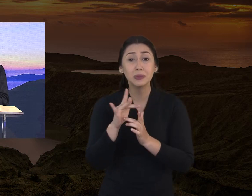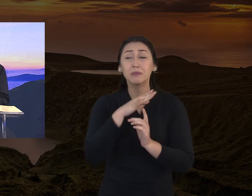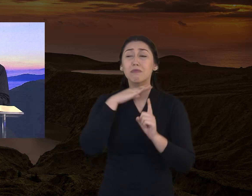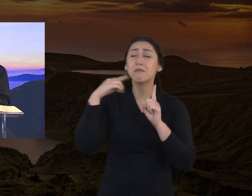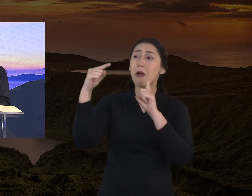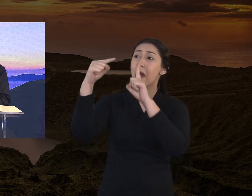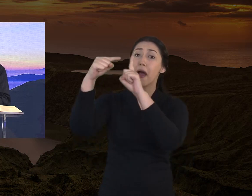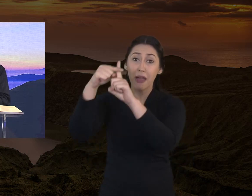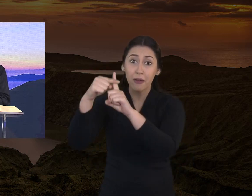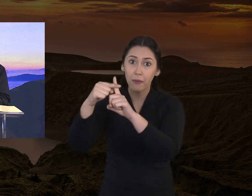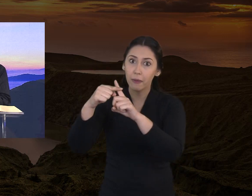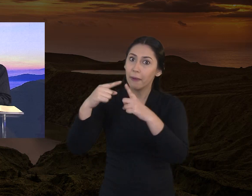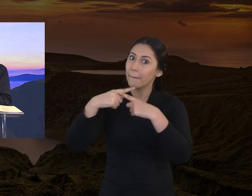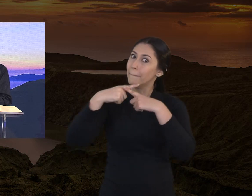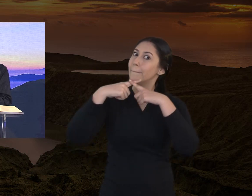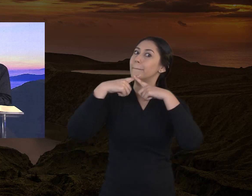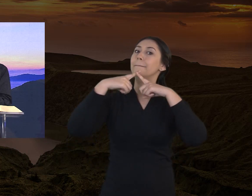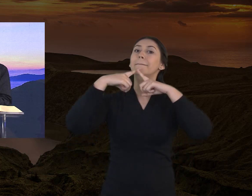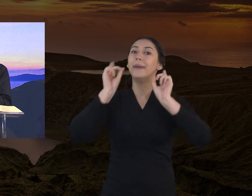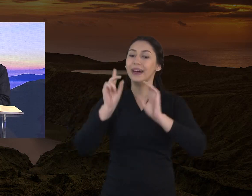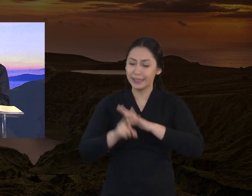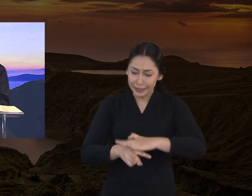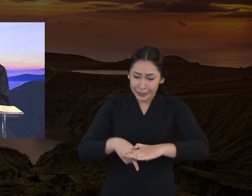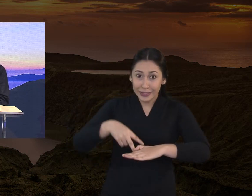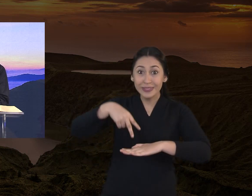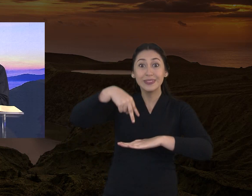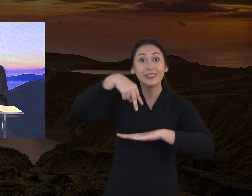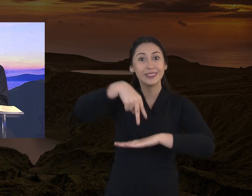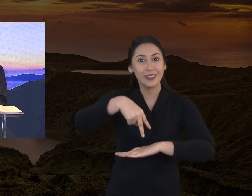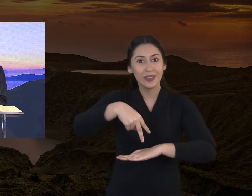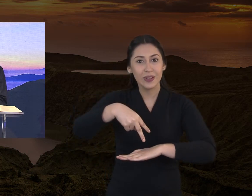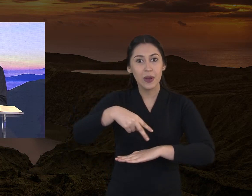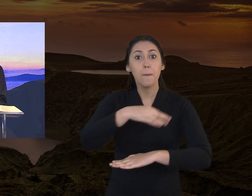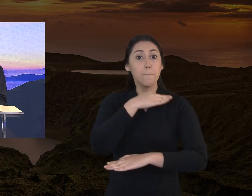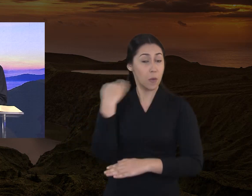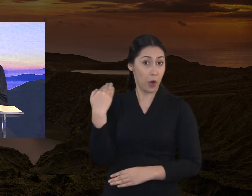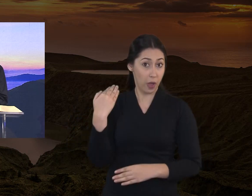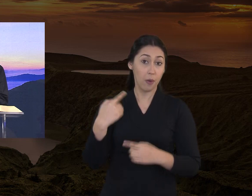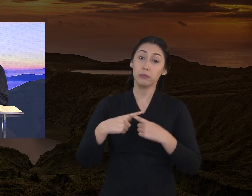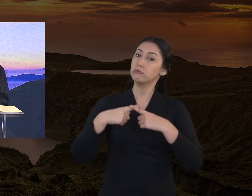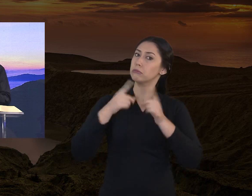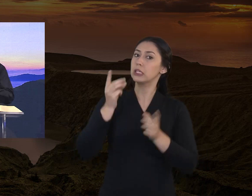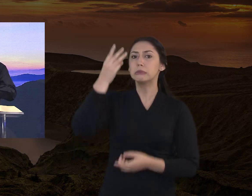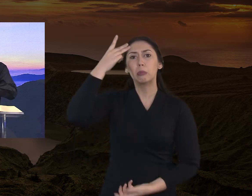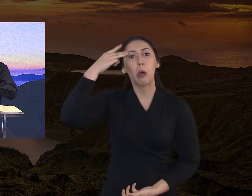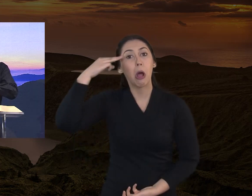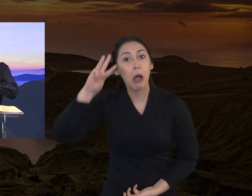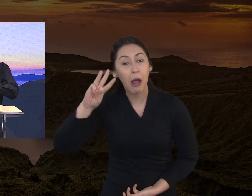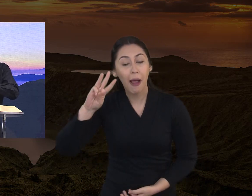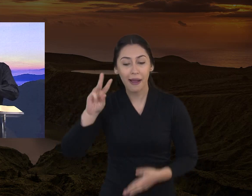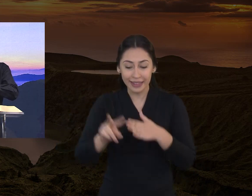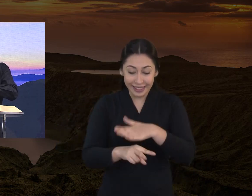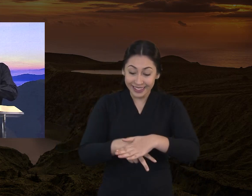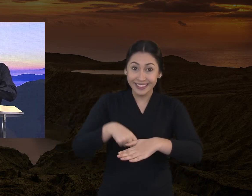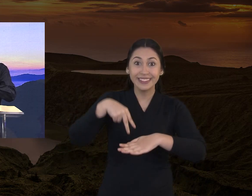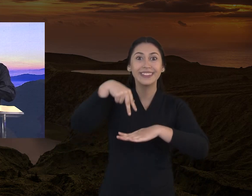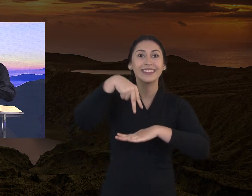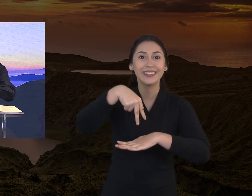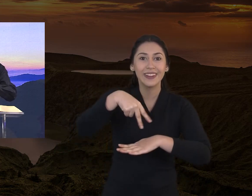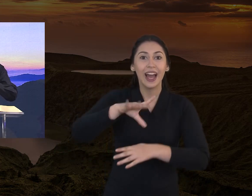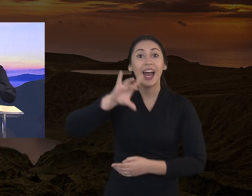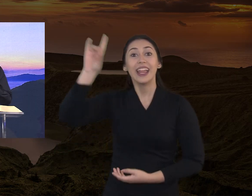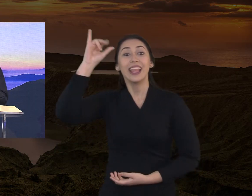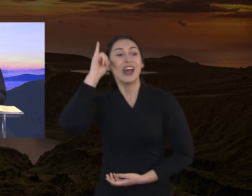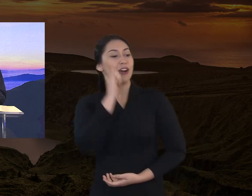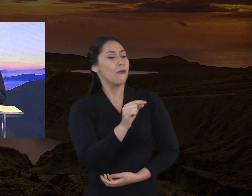Ele ressuscitou esse homem Jesus, depois que morreu, Ele ressuscitou, e naquele dia Deus